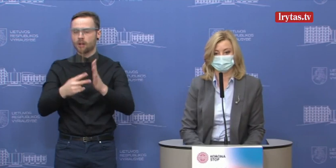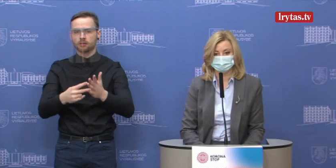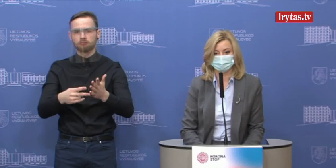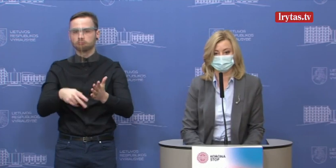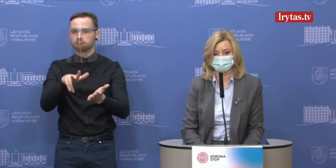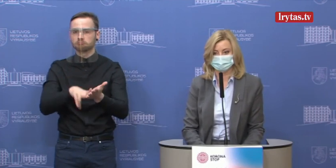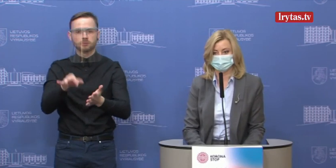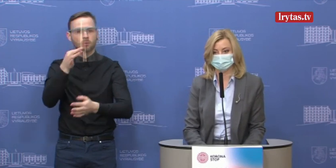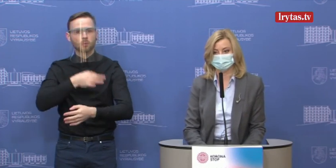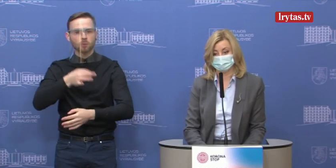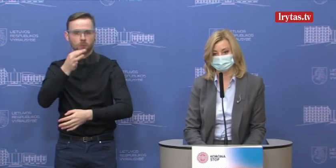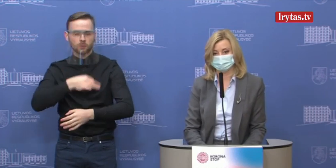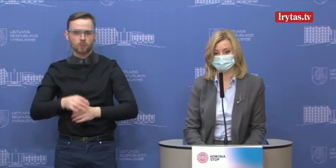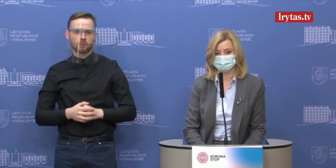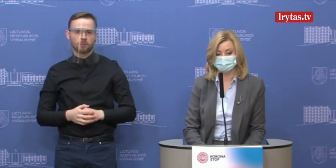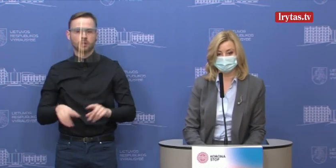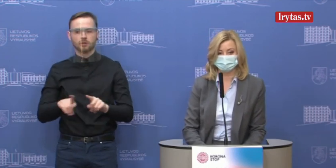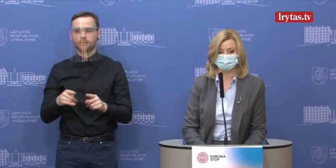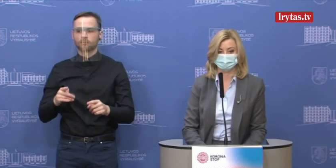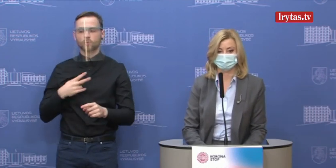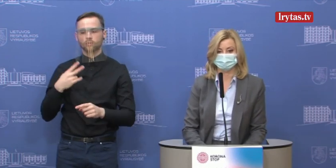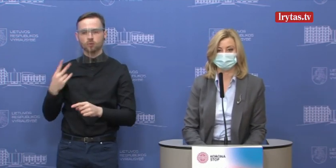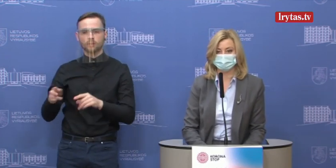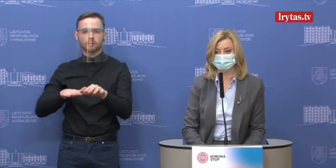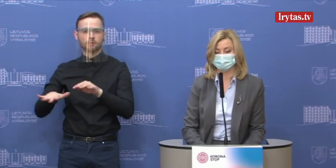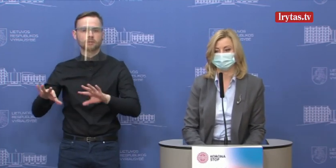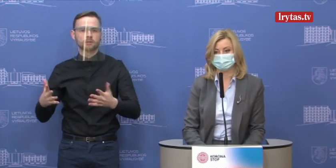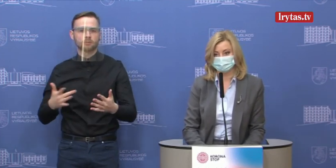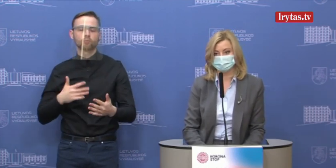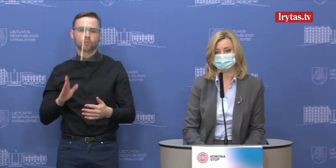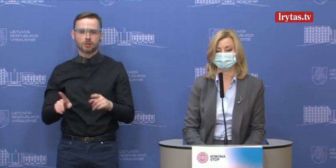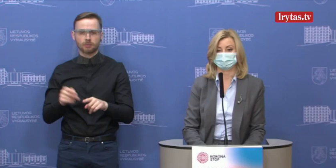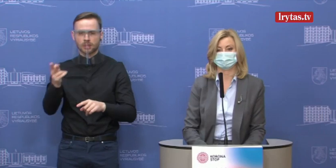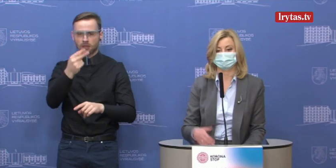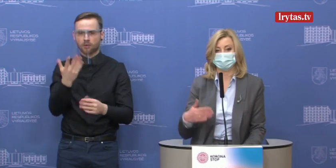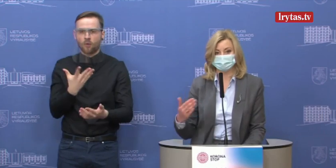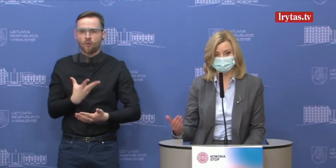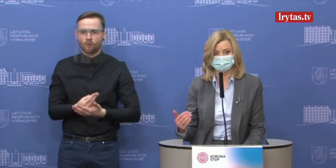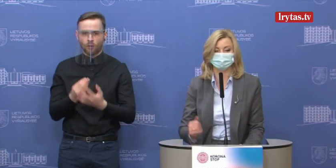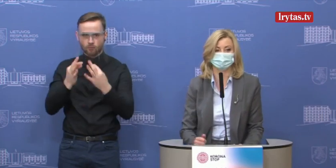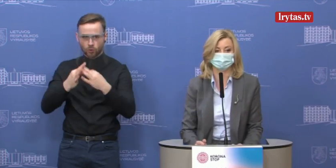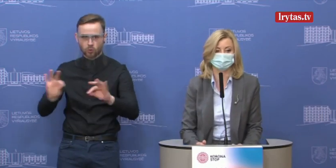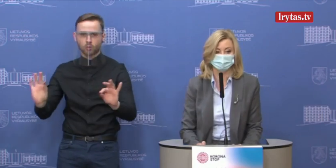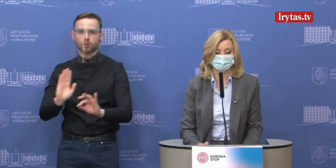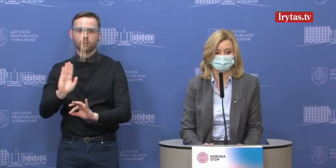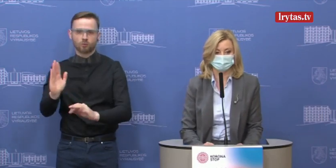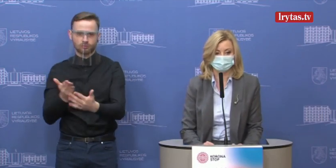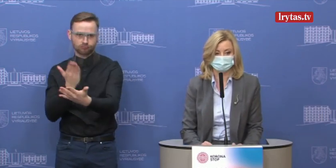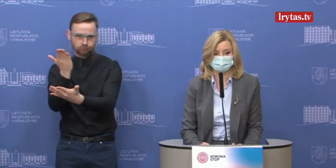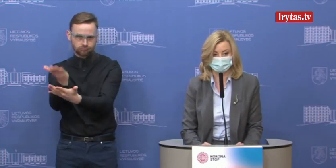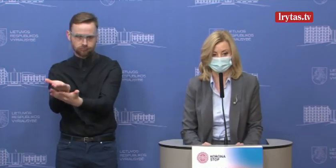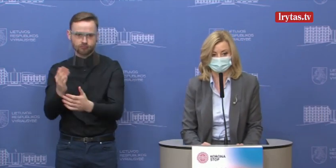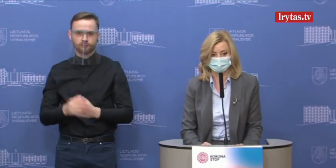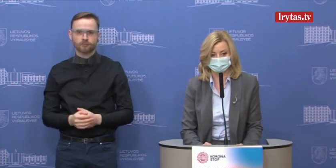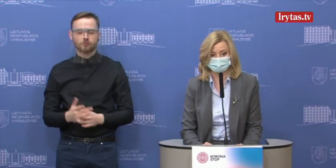mes stebėsim situaciją ir teiksim savo siūlymus, galbūt visai į ateitį galvojant,